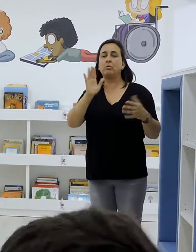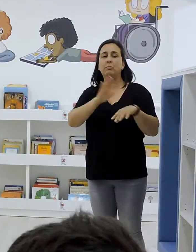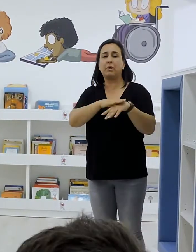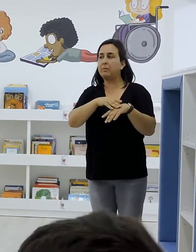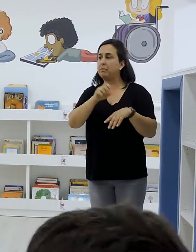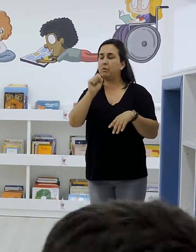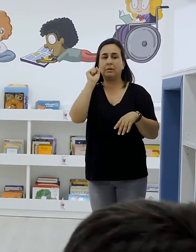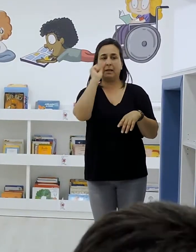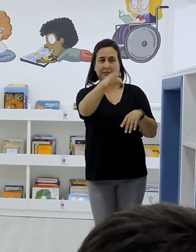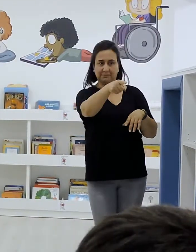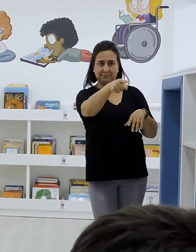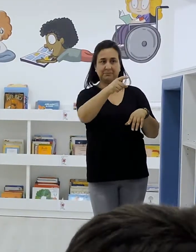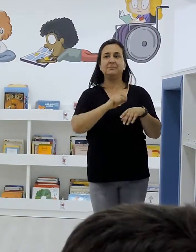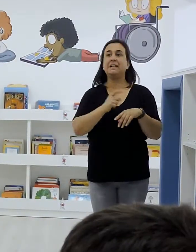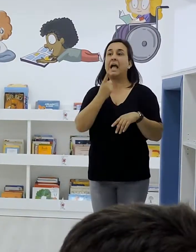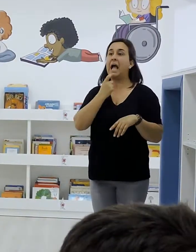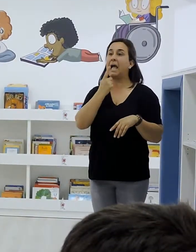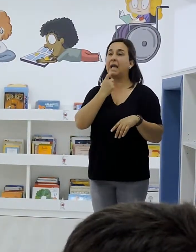ejemplo, te pregunto a ti.